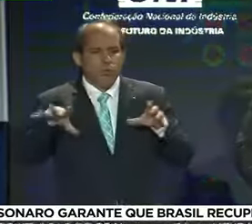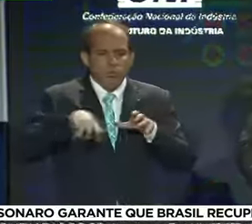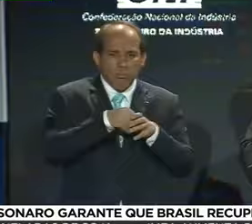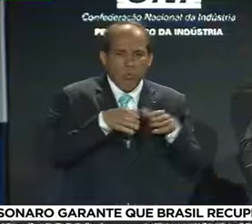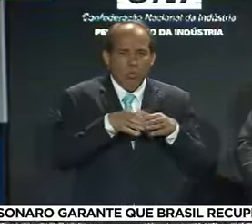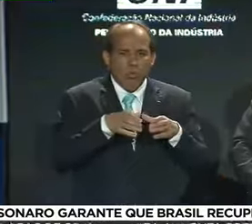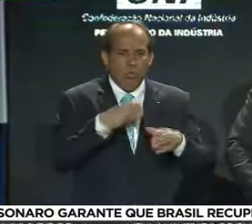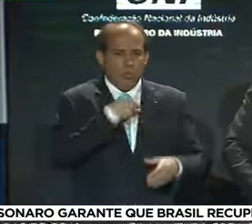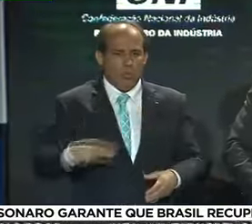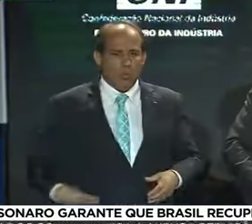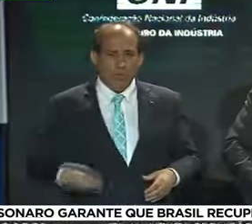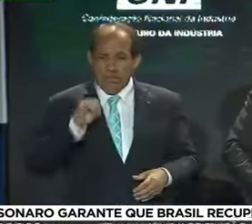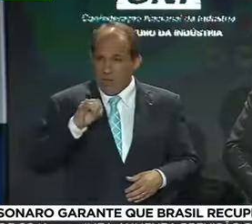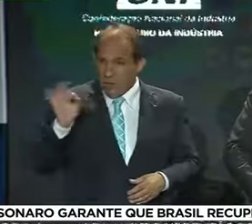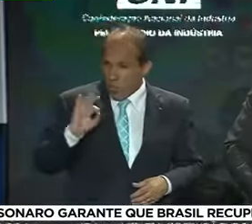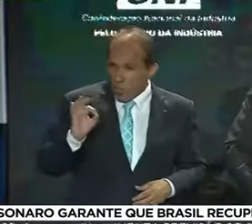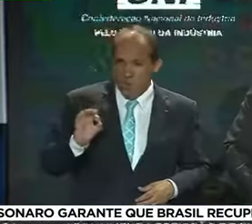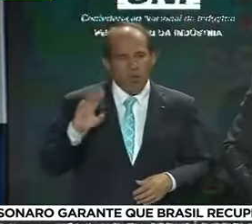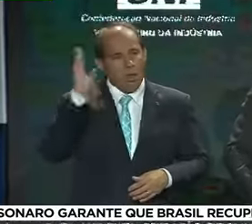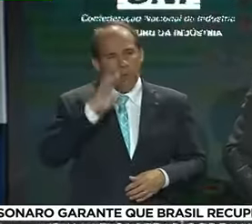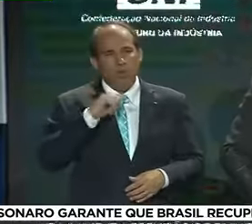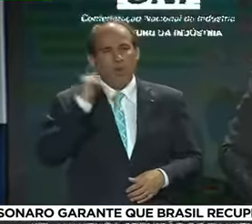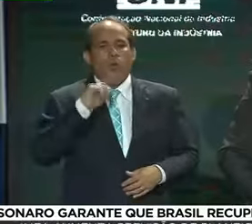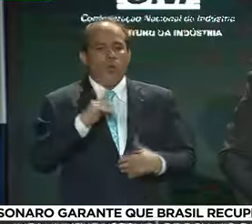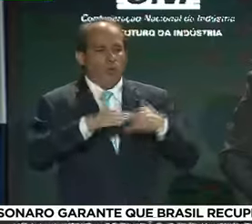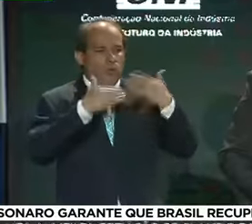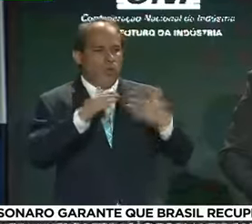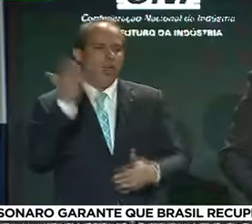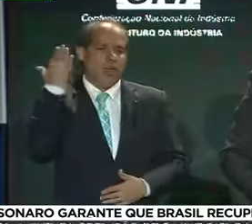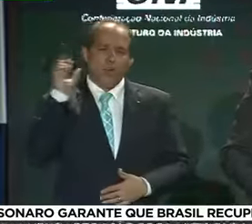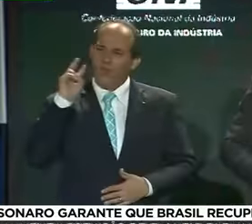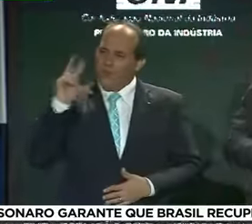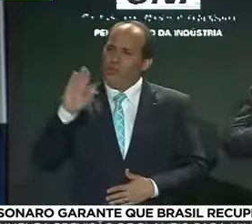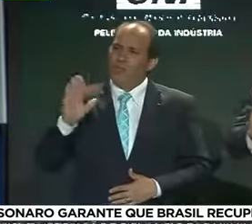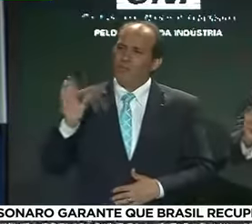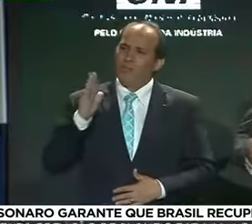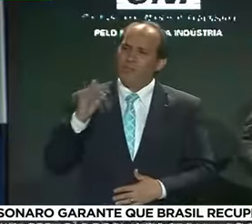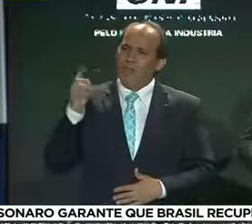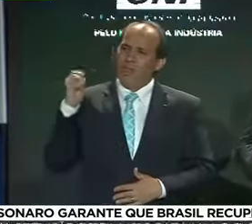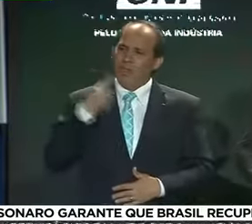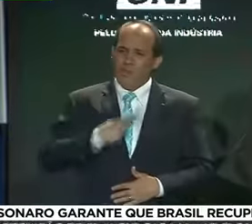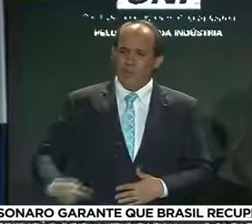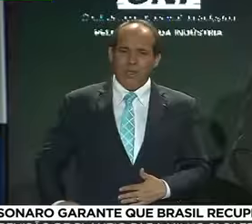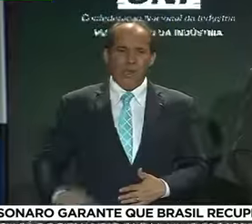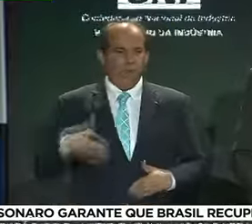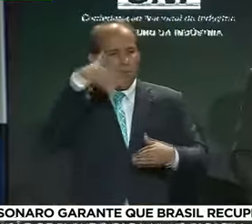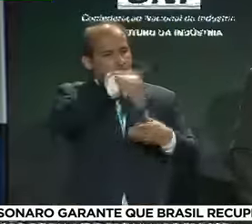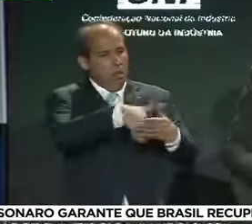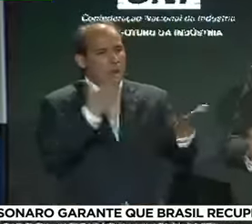certo. Nós já vimos bons presidentes que saíram das urnas conflagradas,